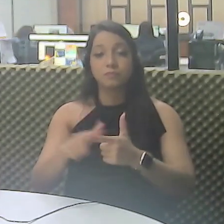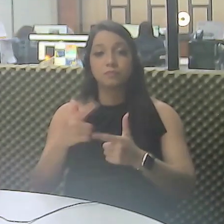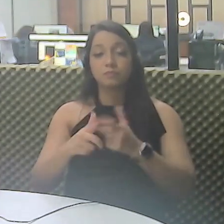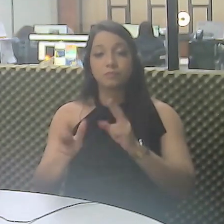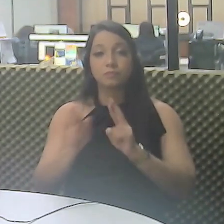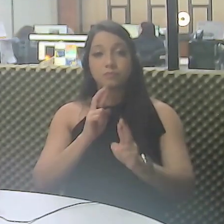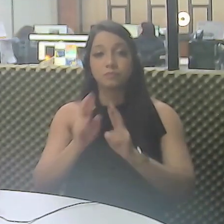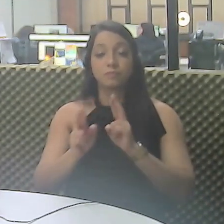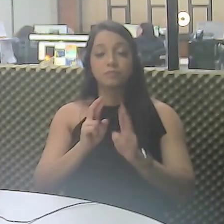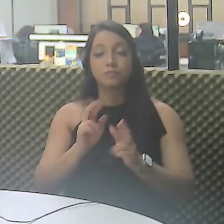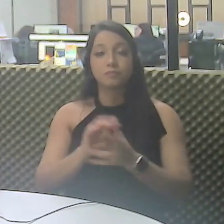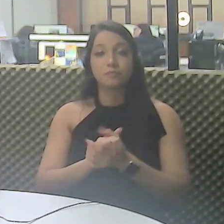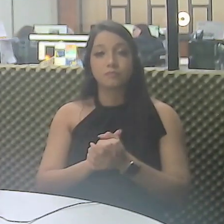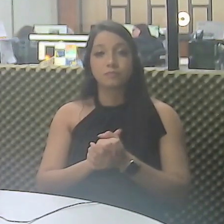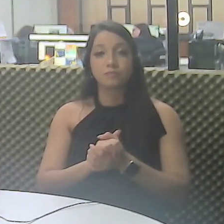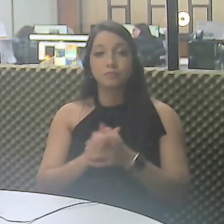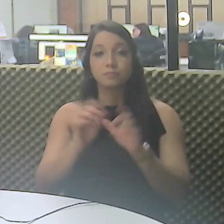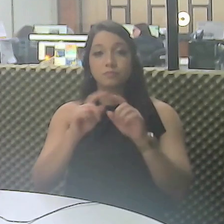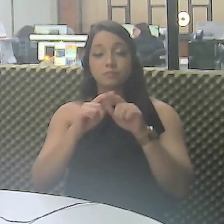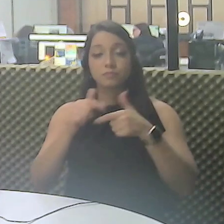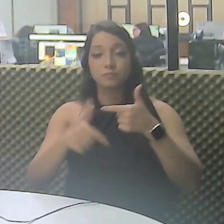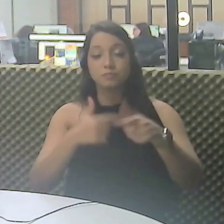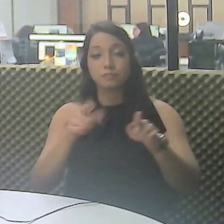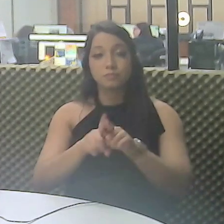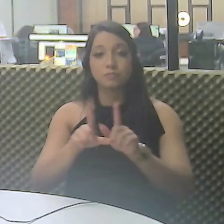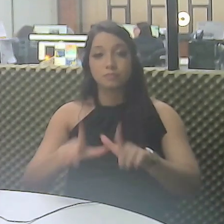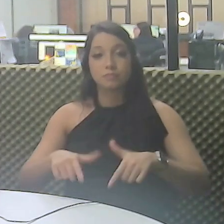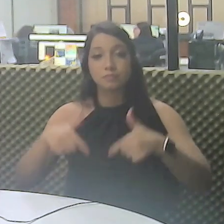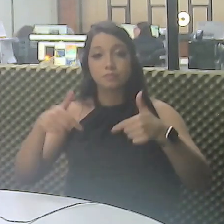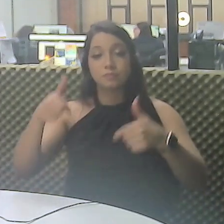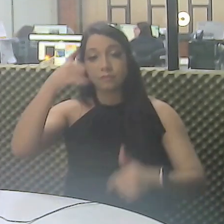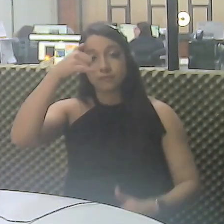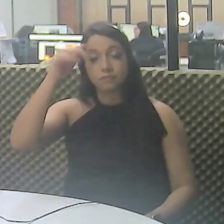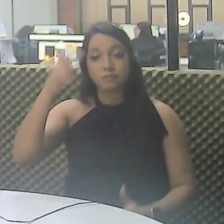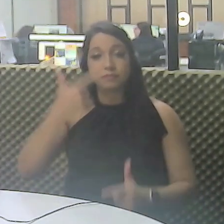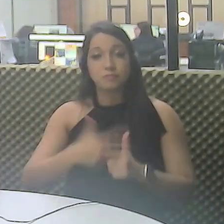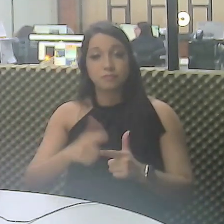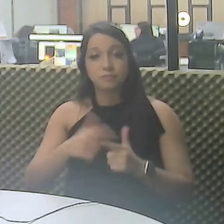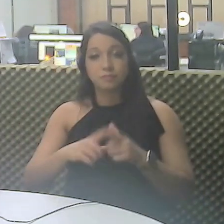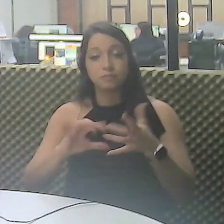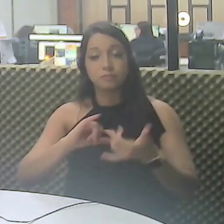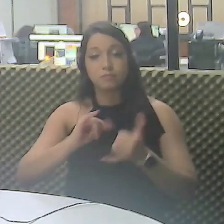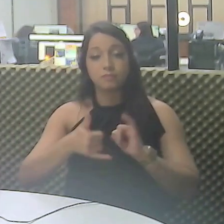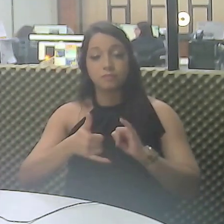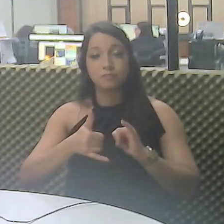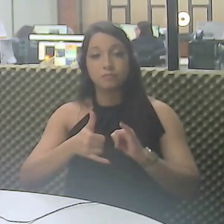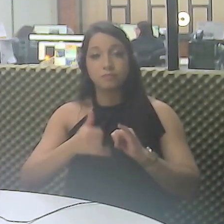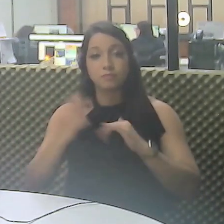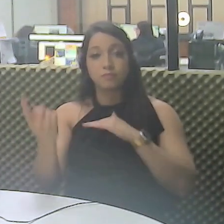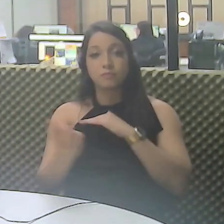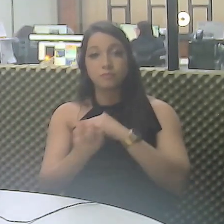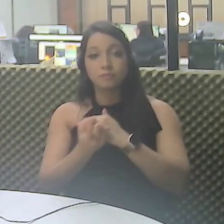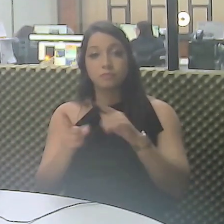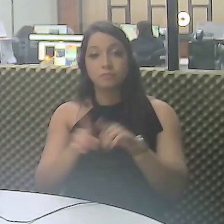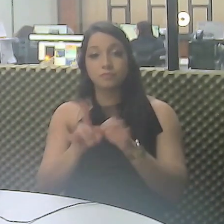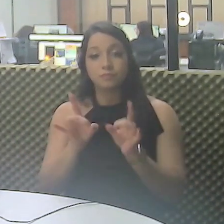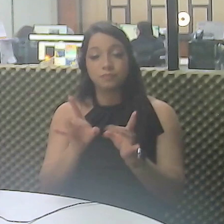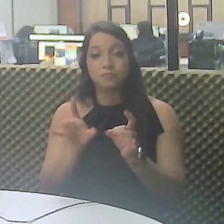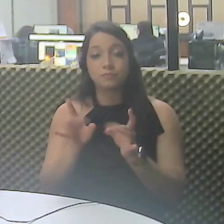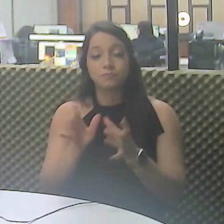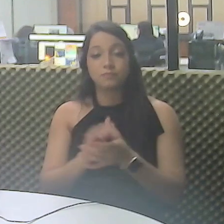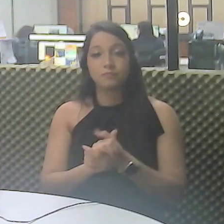com fornecedores. O serviço também atua na prevenção de problemas e conflitos entre consumidores e